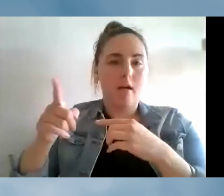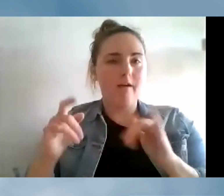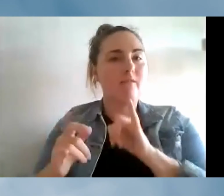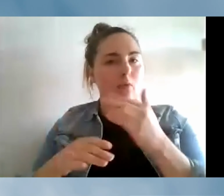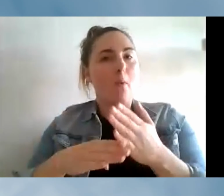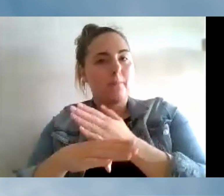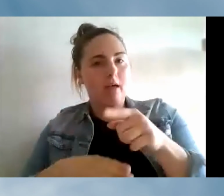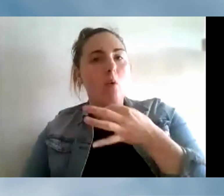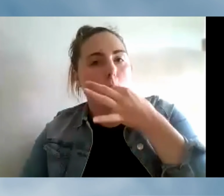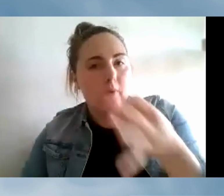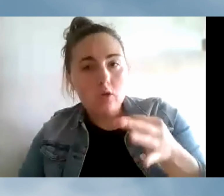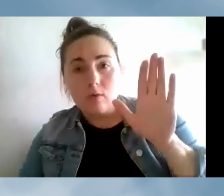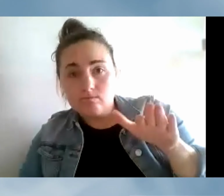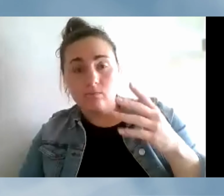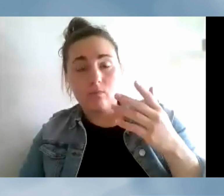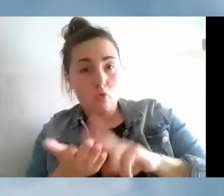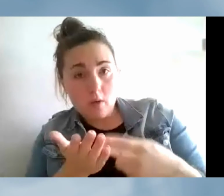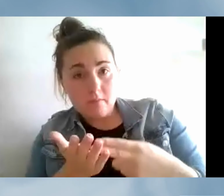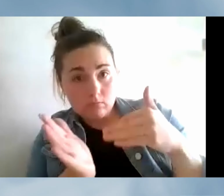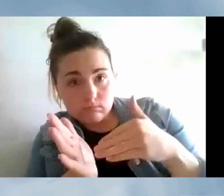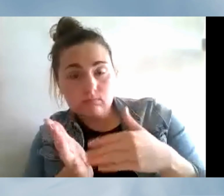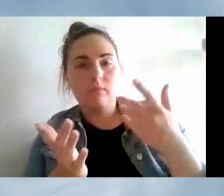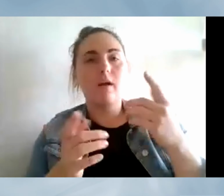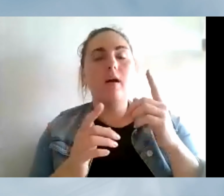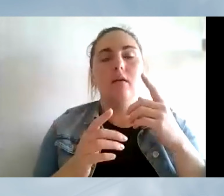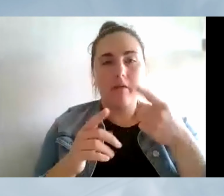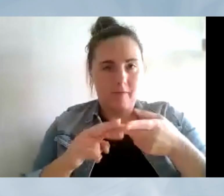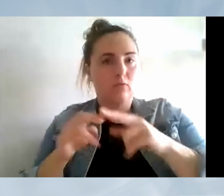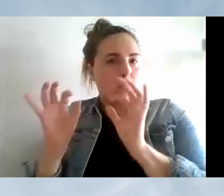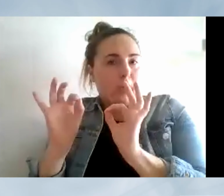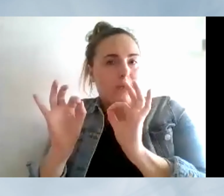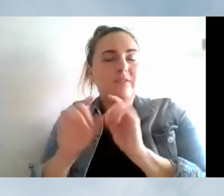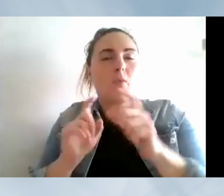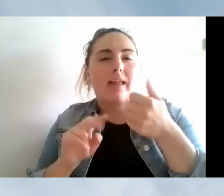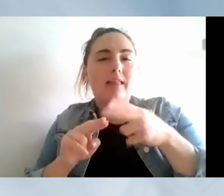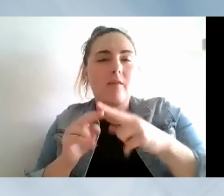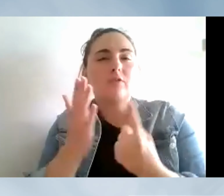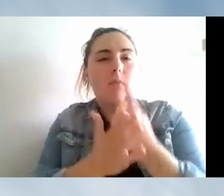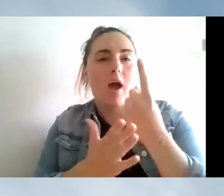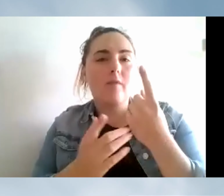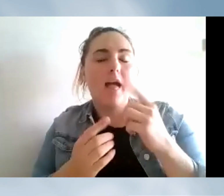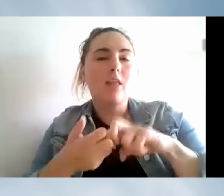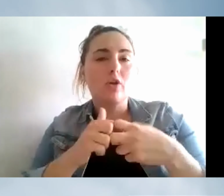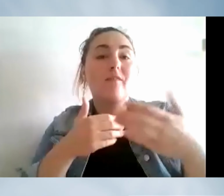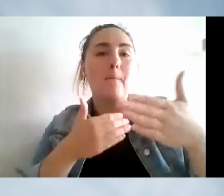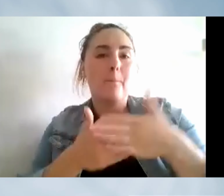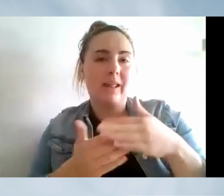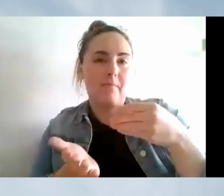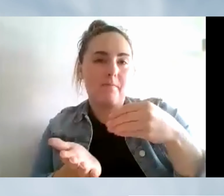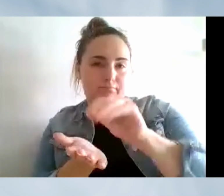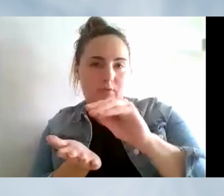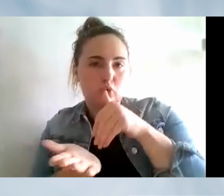če redno prihajam ali pa jih obvestim, vedno prej vprašajo, ali potrebuješ tolmača, tako da to je v